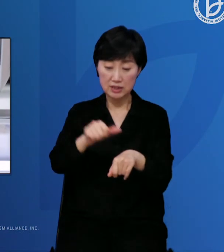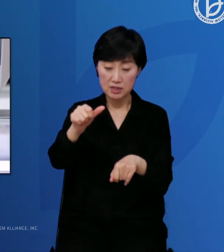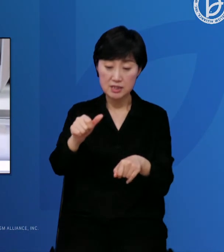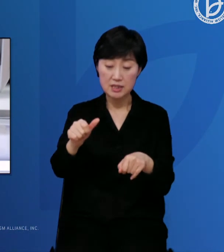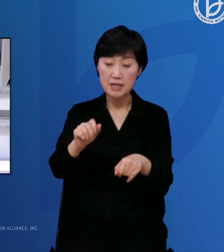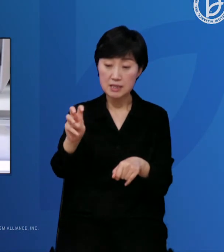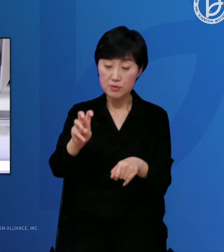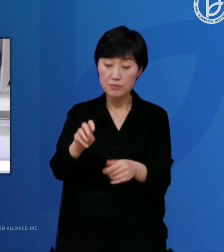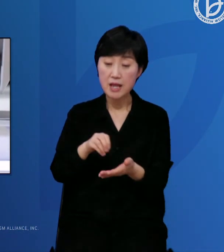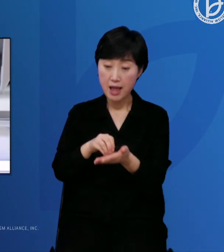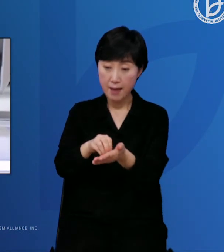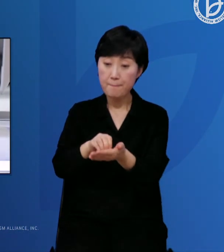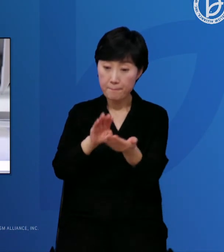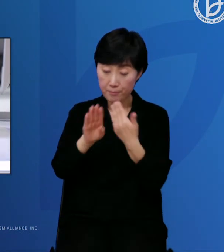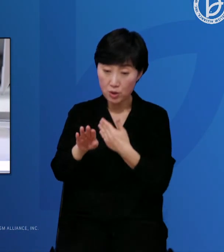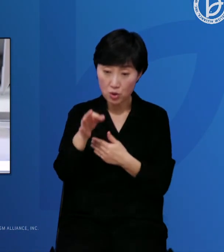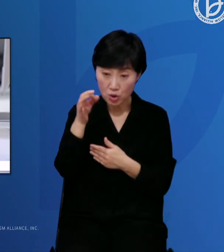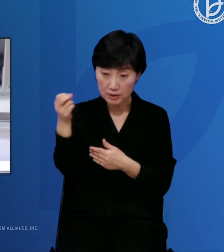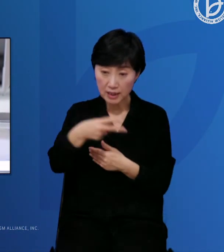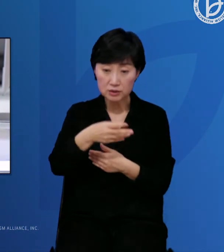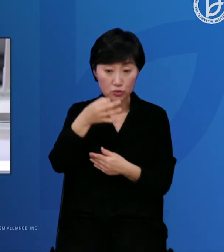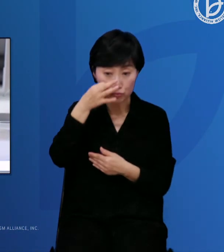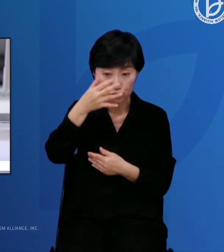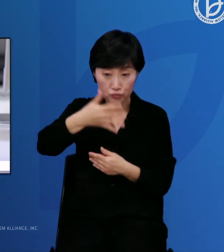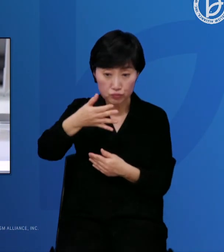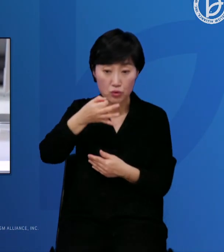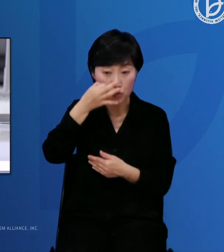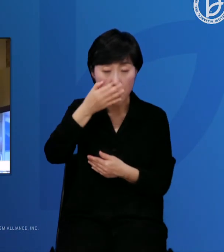마친 성도는 재훈련 받을 수 있습니다.